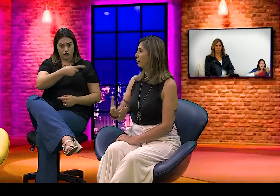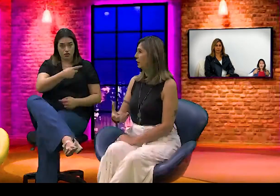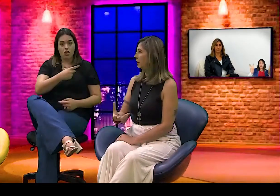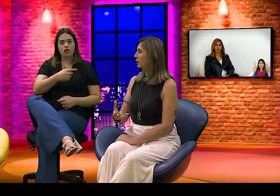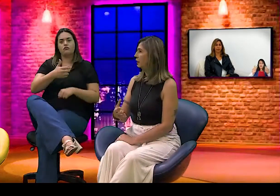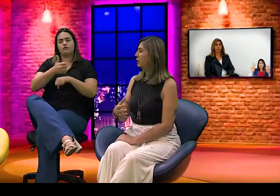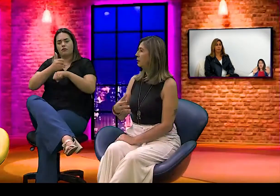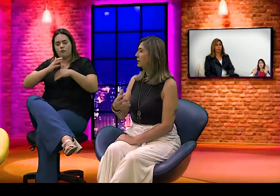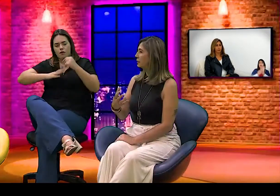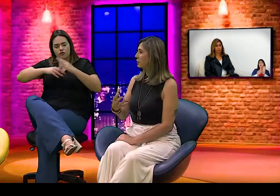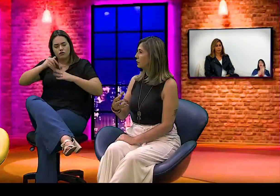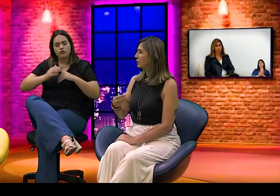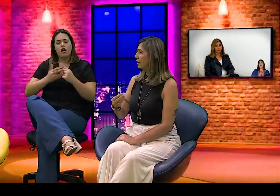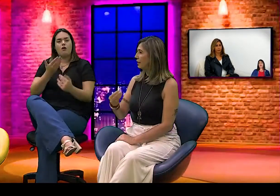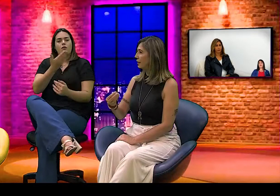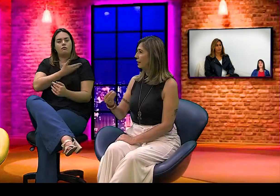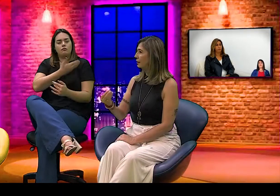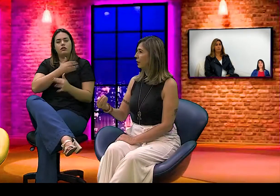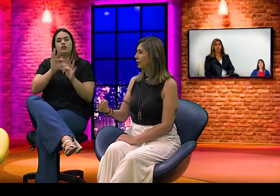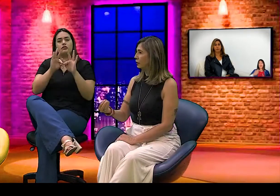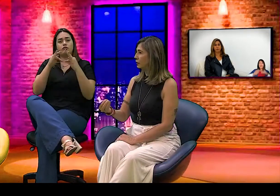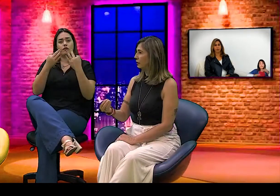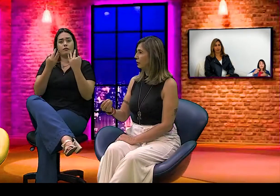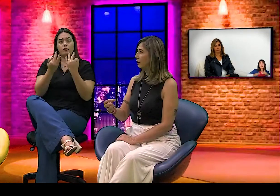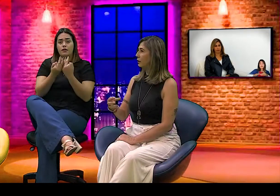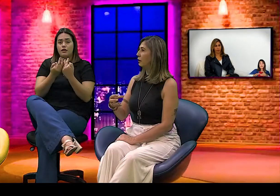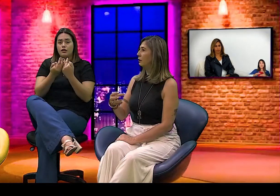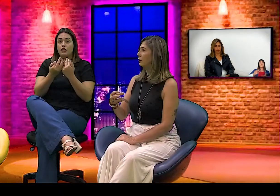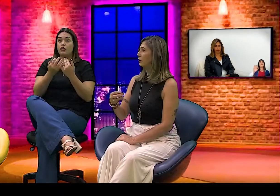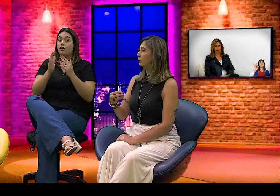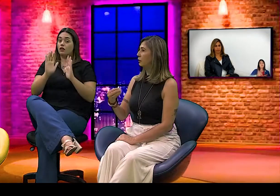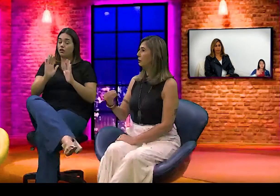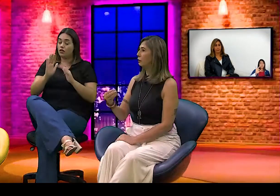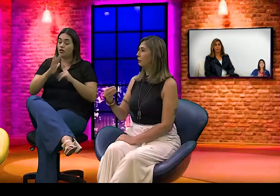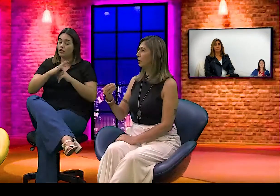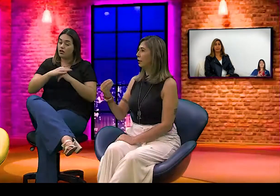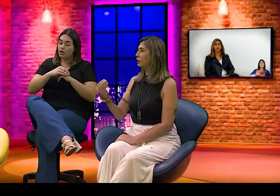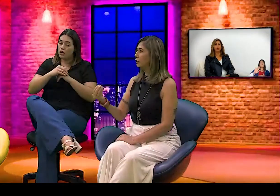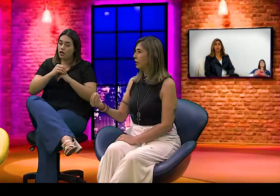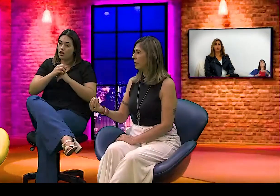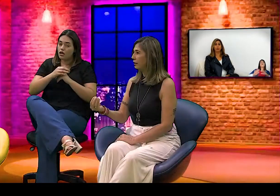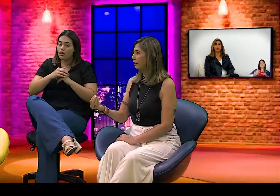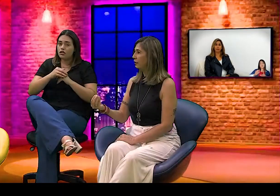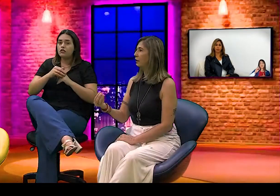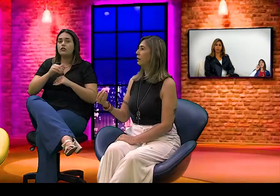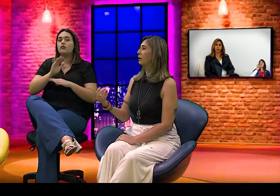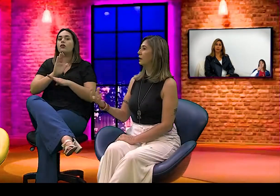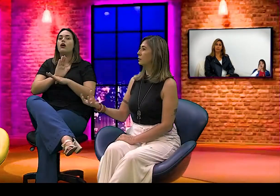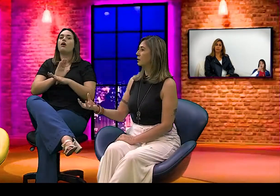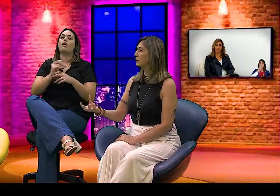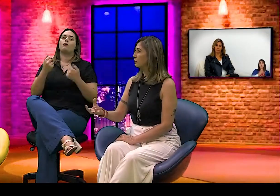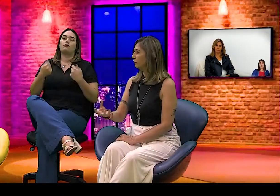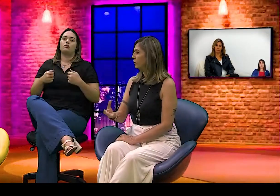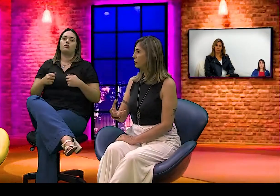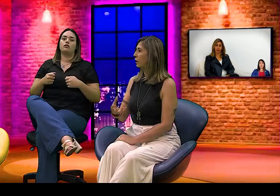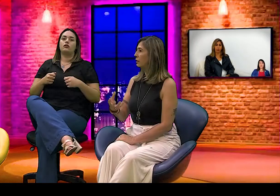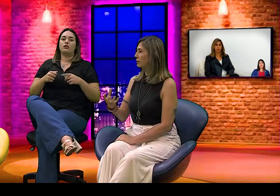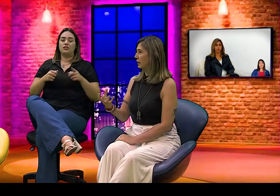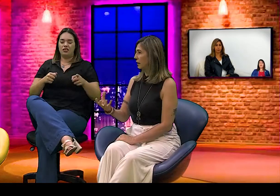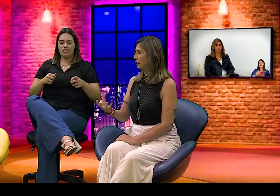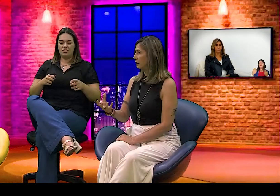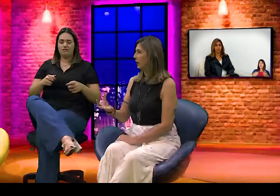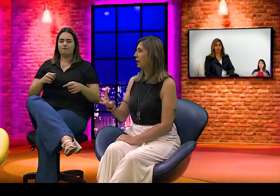ou como família, precisamos delicadamente ir ajudando com que ela enxergue a situação difícil